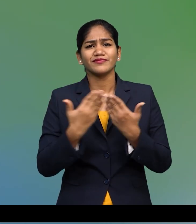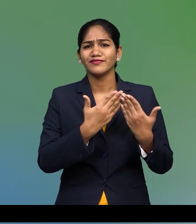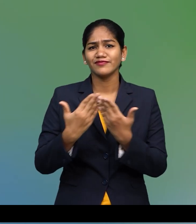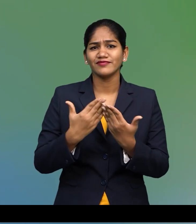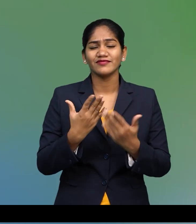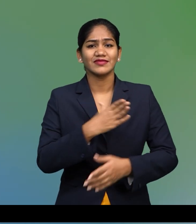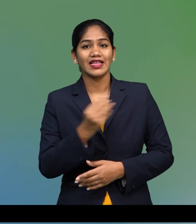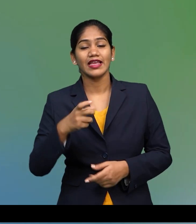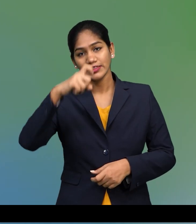మరియు ఉపాధి.